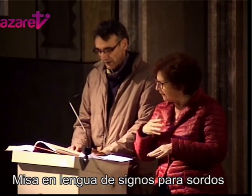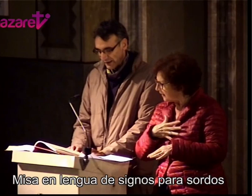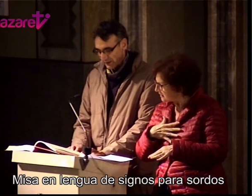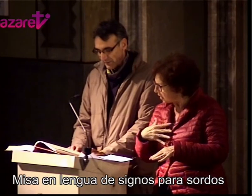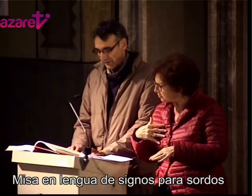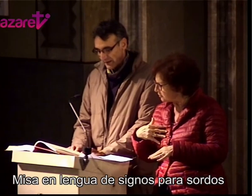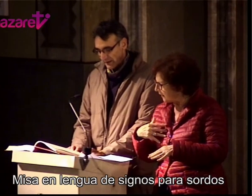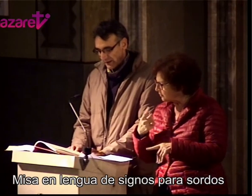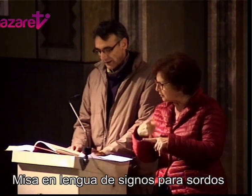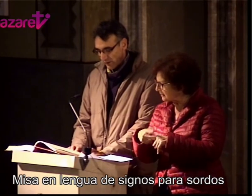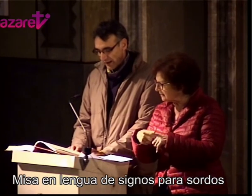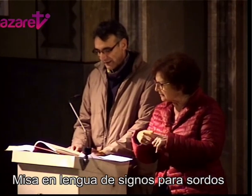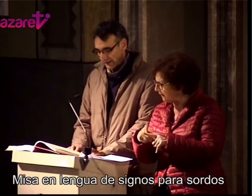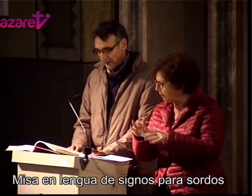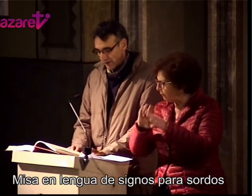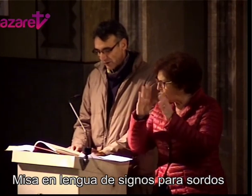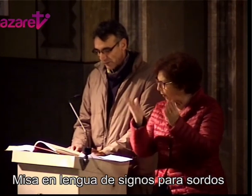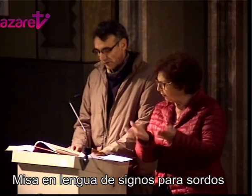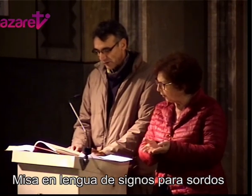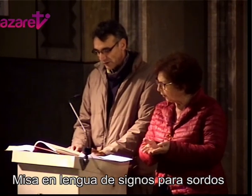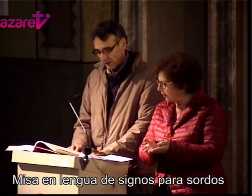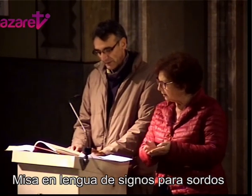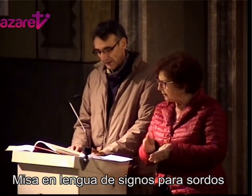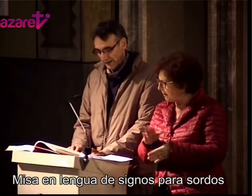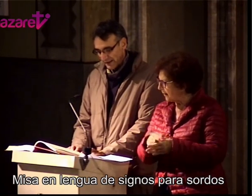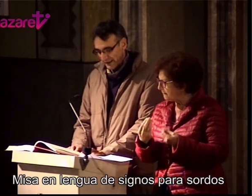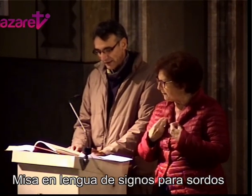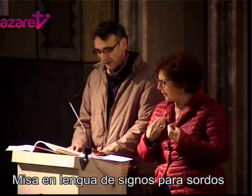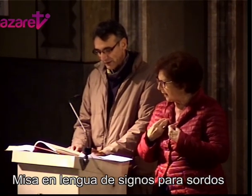Jesucristo, el cual se entregó por nosotros para rescatarnos de toda